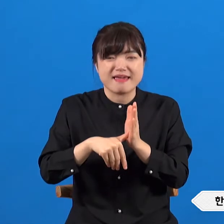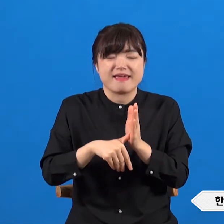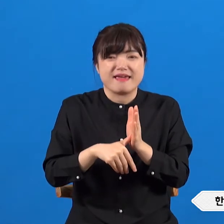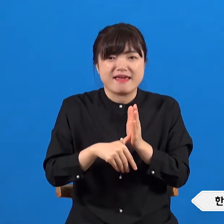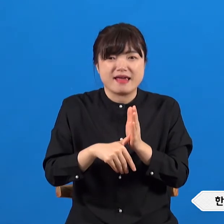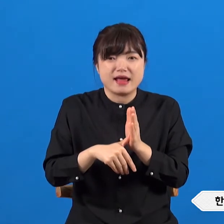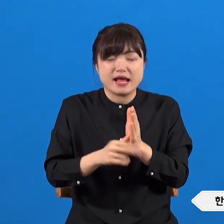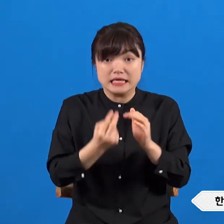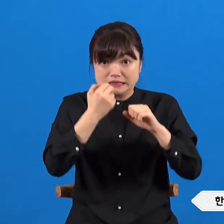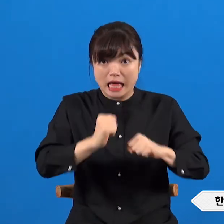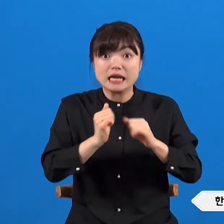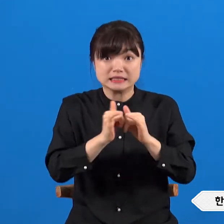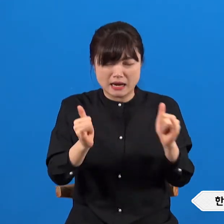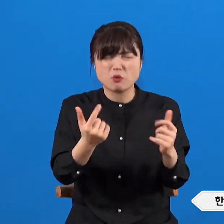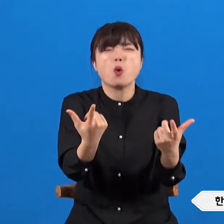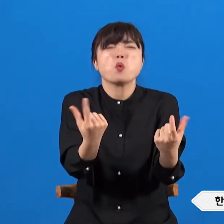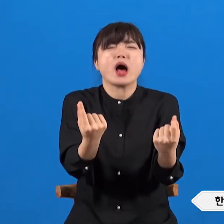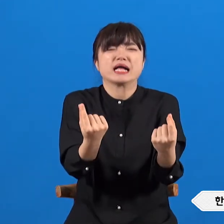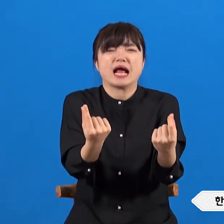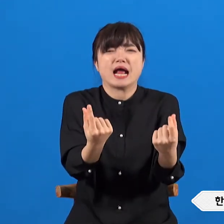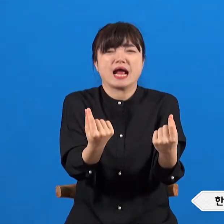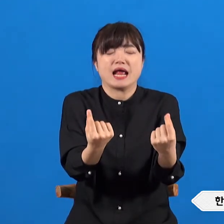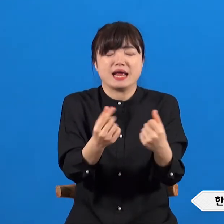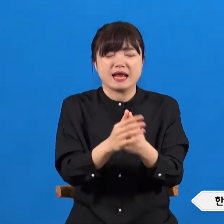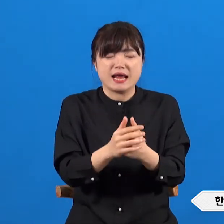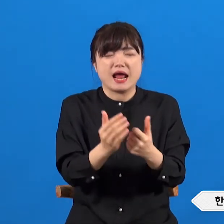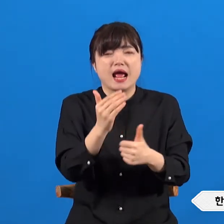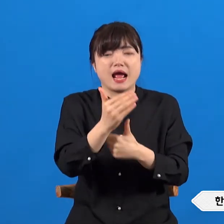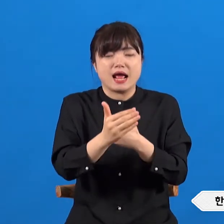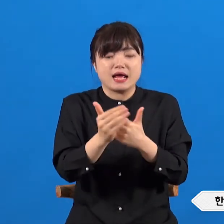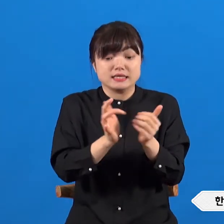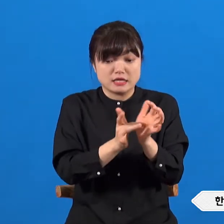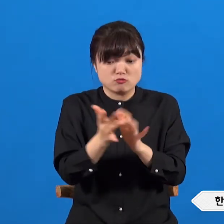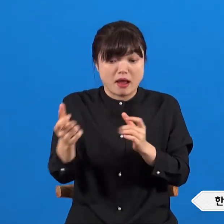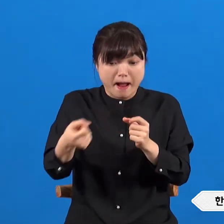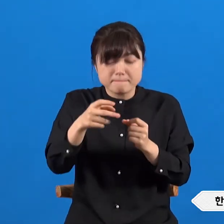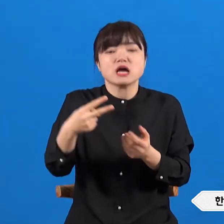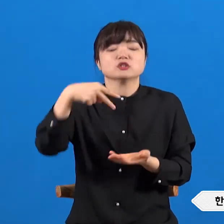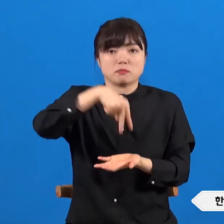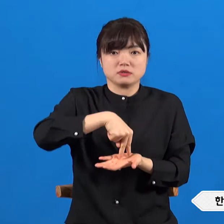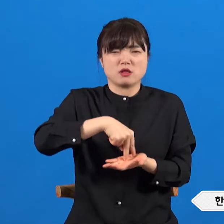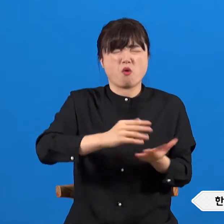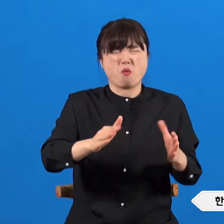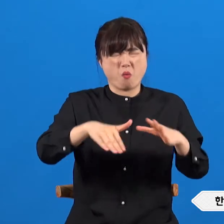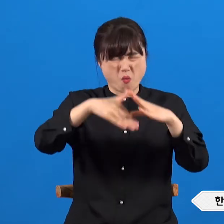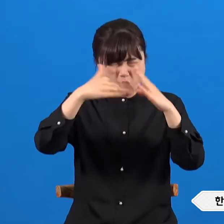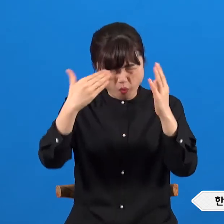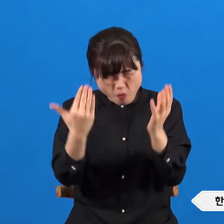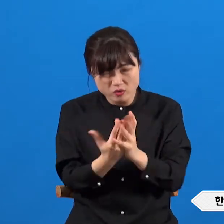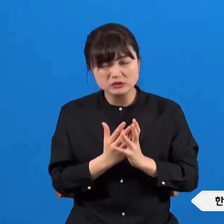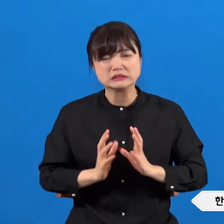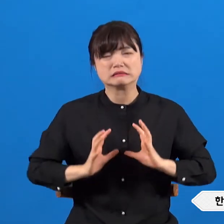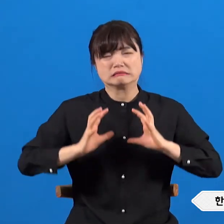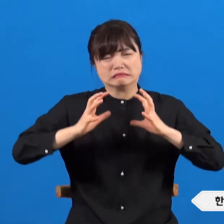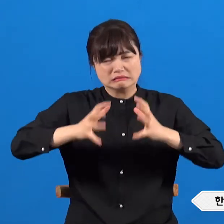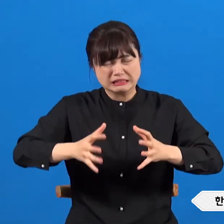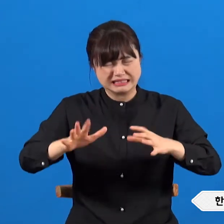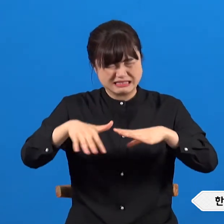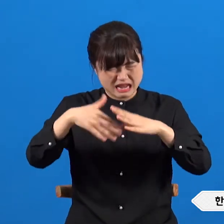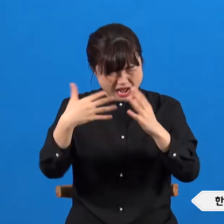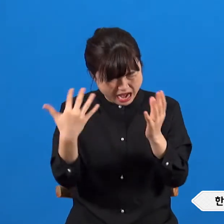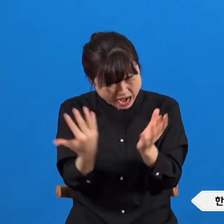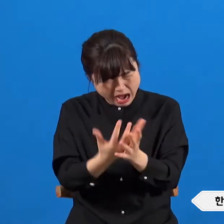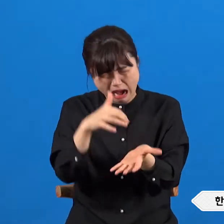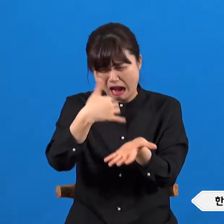시점에 살아있던 사람들도 다 주님 앞에 서게 됩니다. 온 민족과 열방으로부터 헤아릴 수